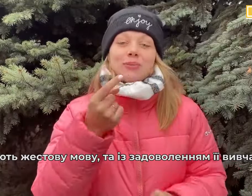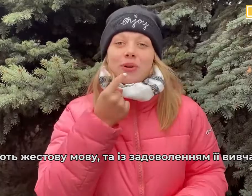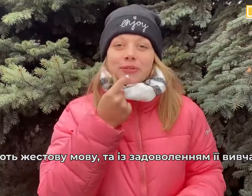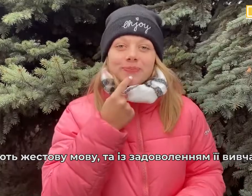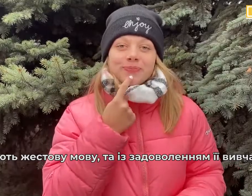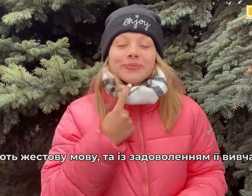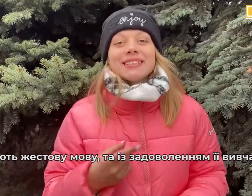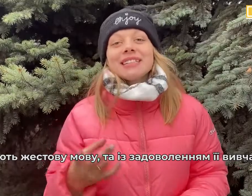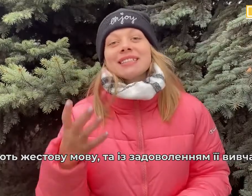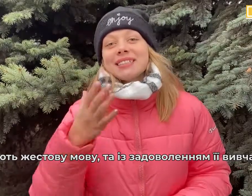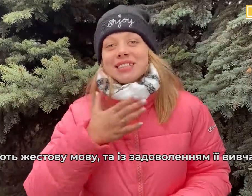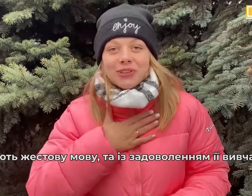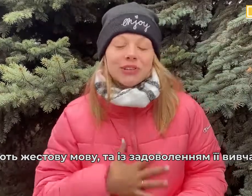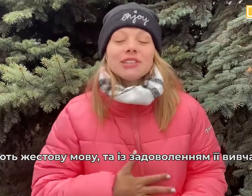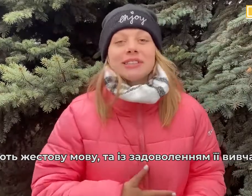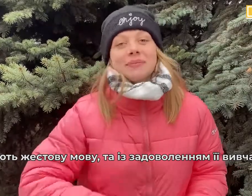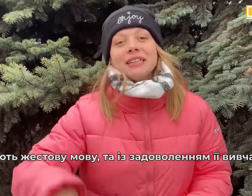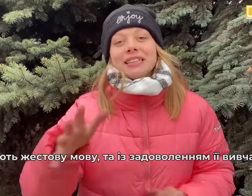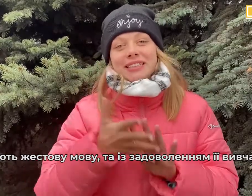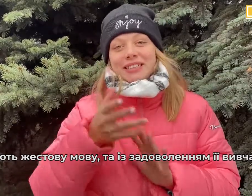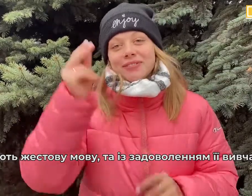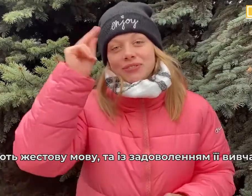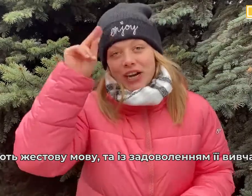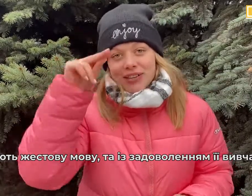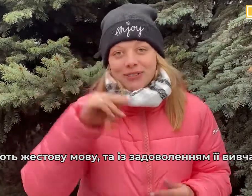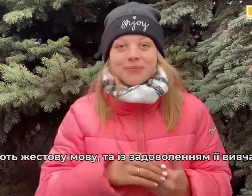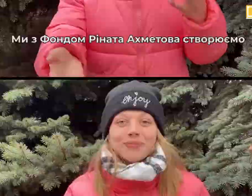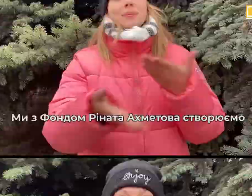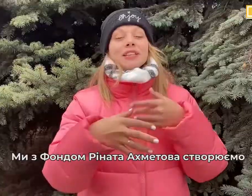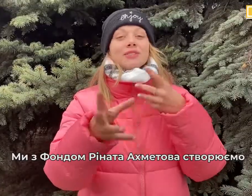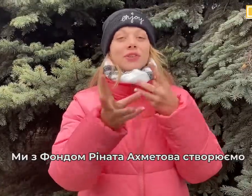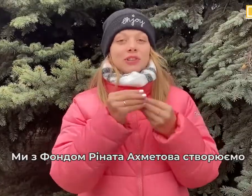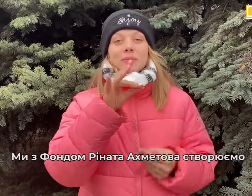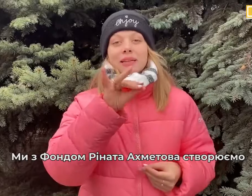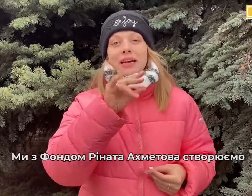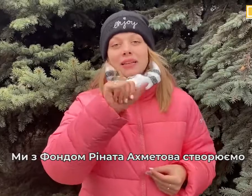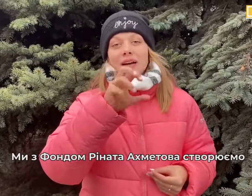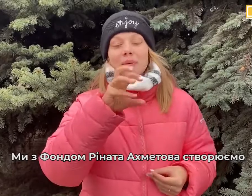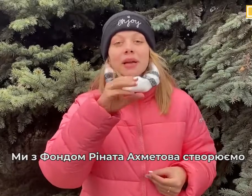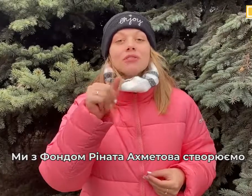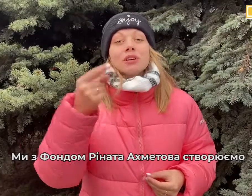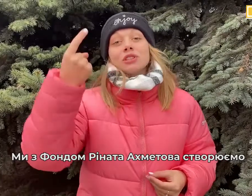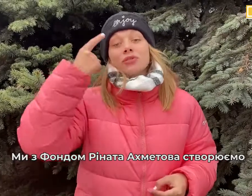мову. Та з задоволенням її вивчають. Ми з фондом Ріната Ахметова